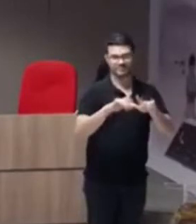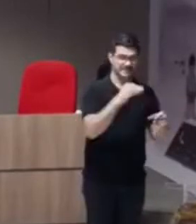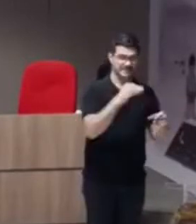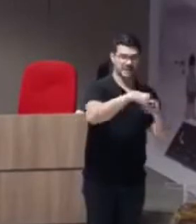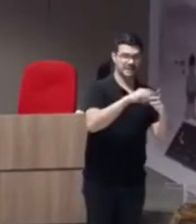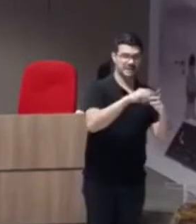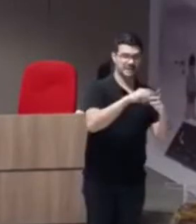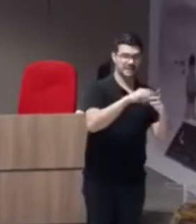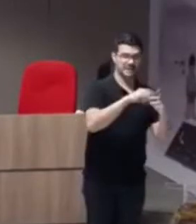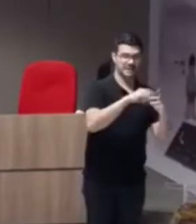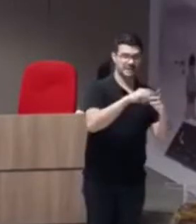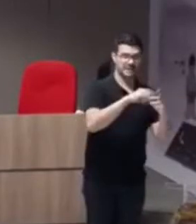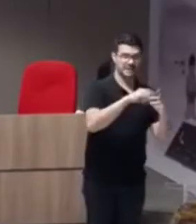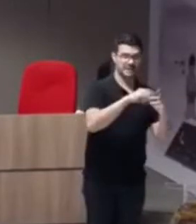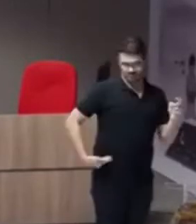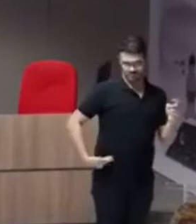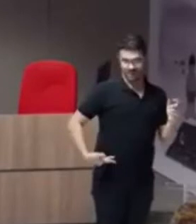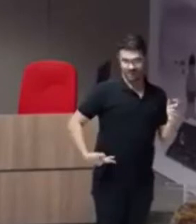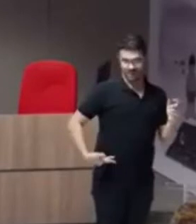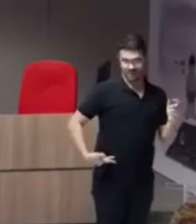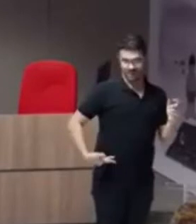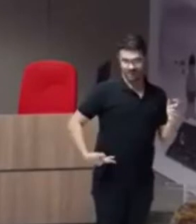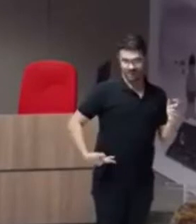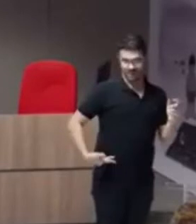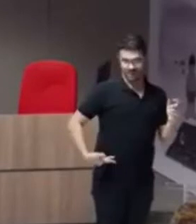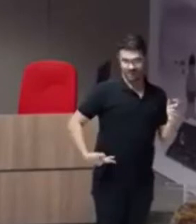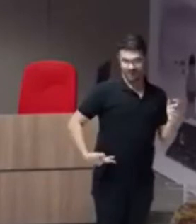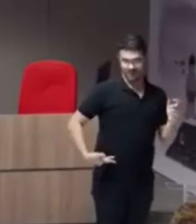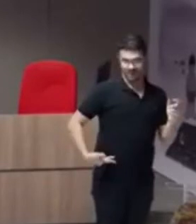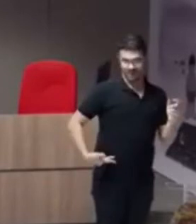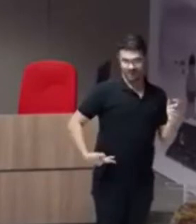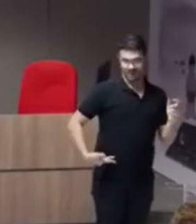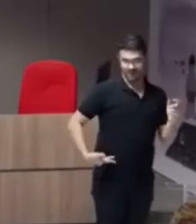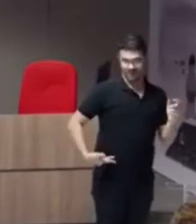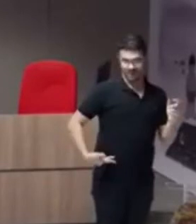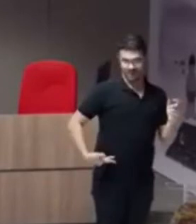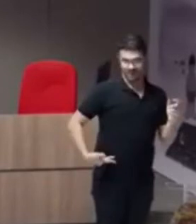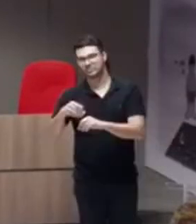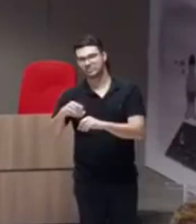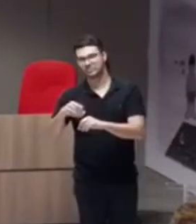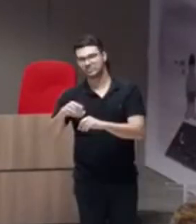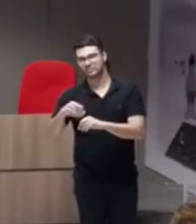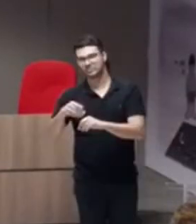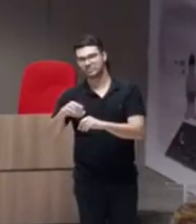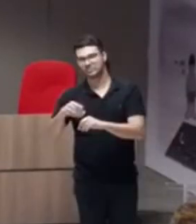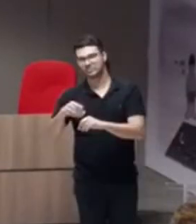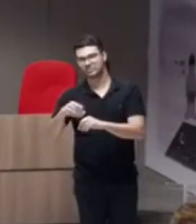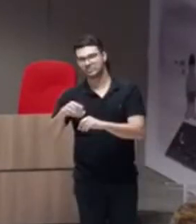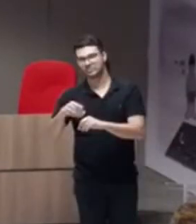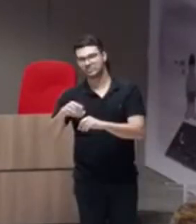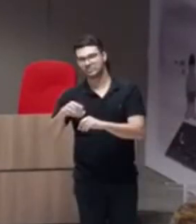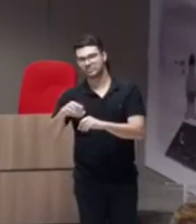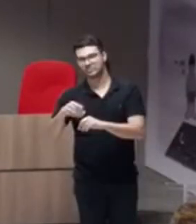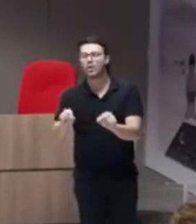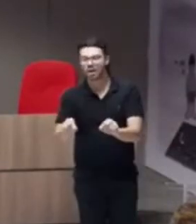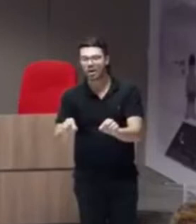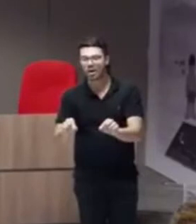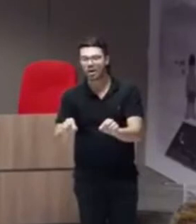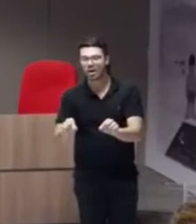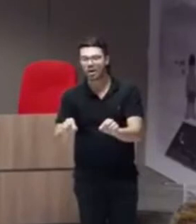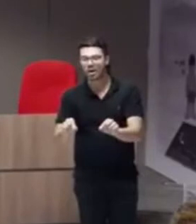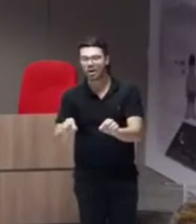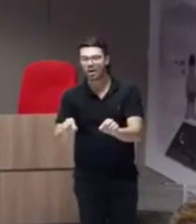pública, vinculada ao Procurador-Geral do Trabalho. Como diz o seu próprio nome, ela é voltada diretamente para o trabalho na